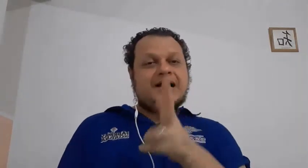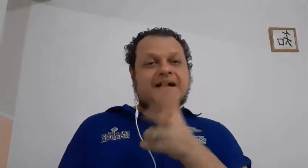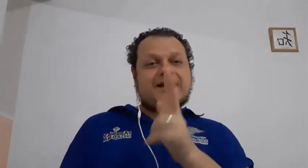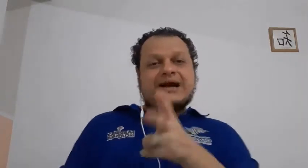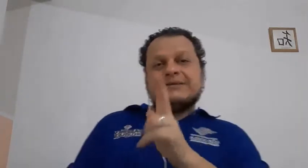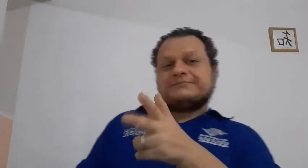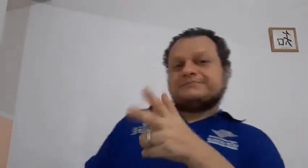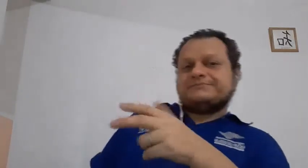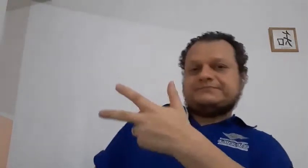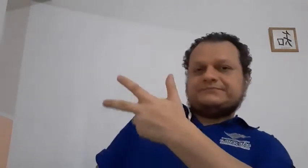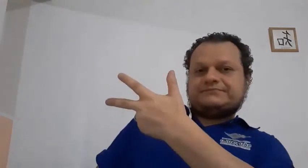H.